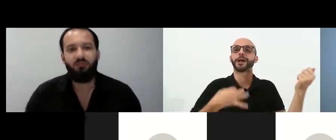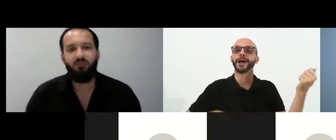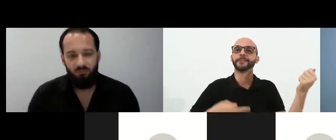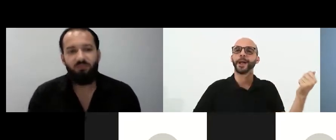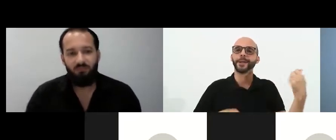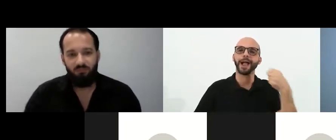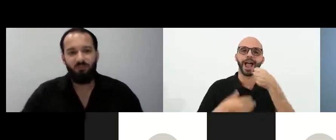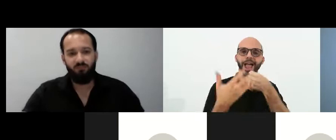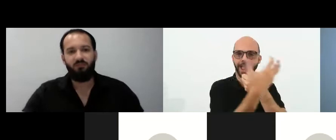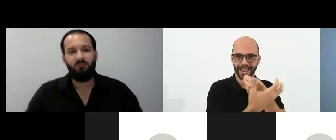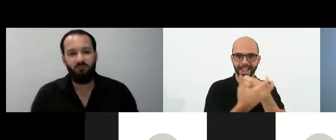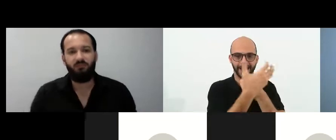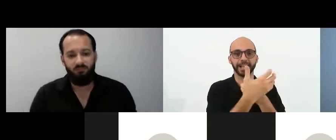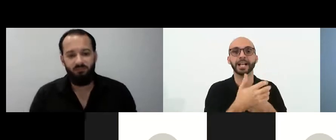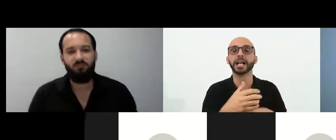intérpretes de músicas,